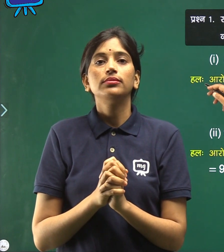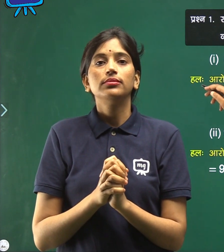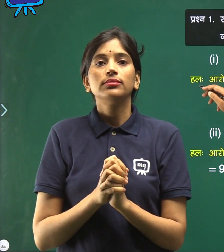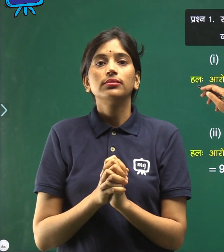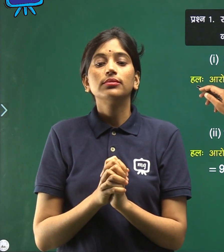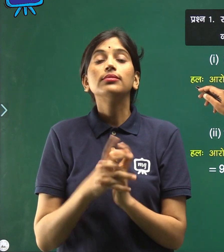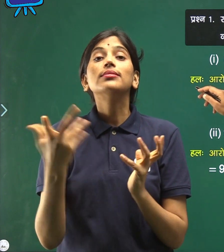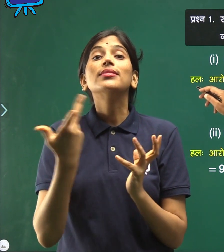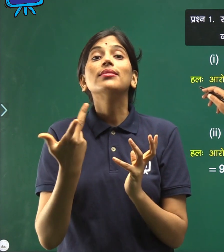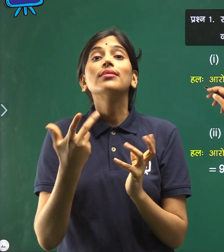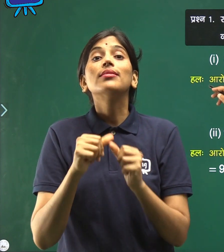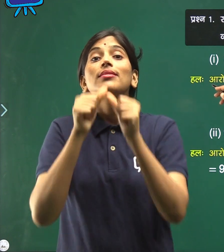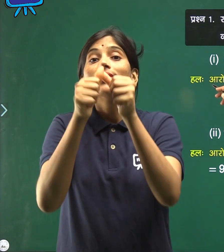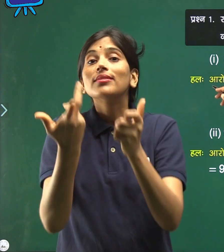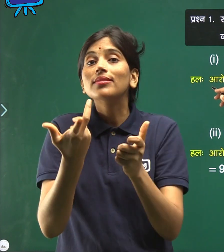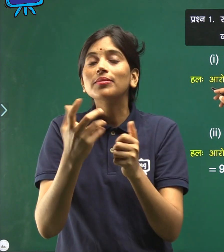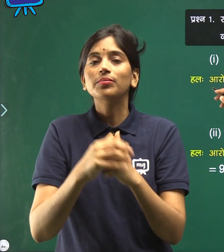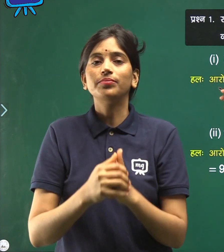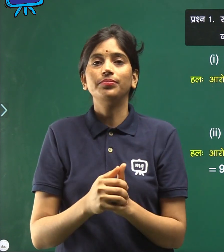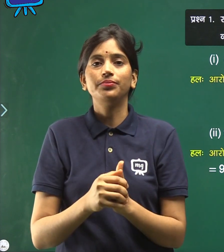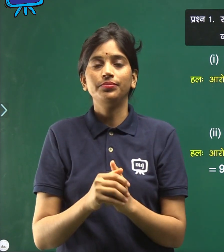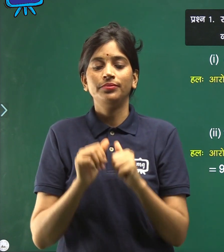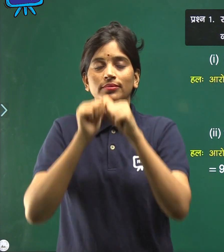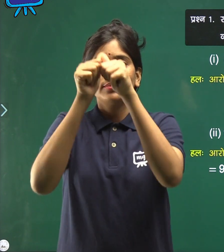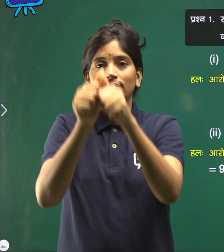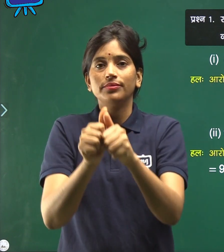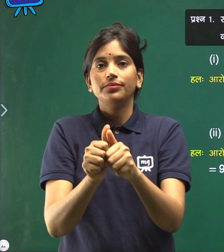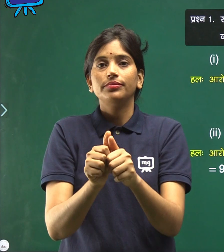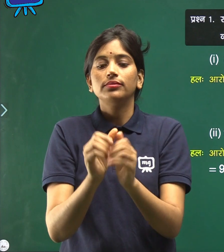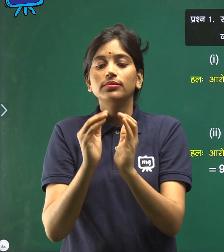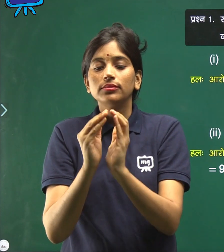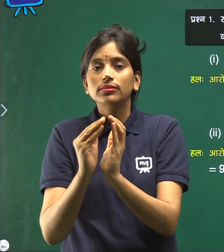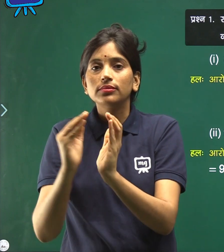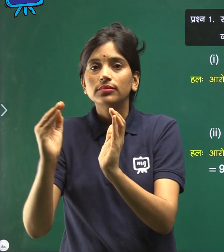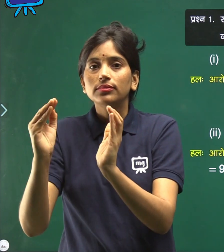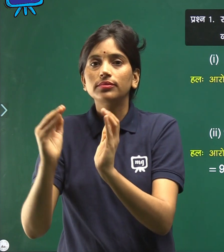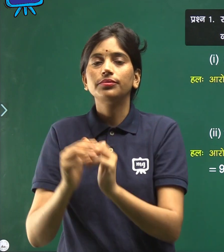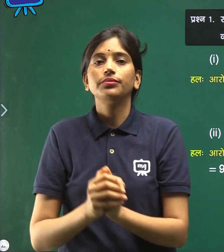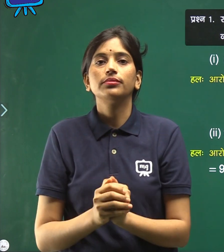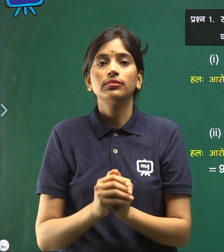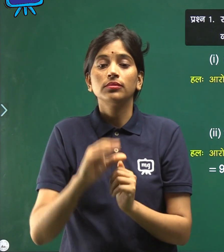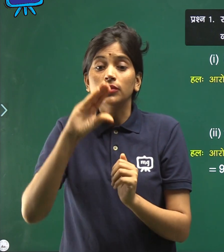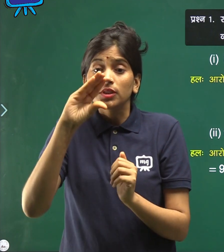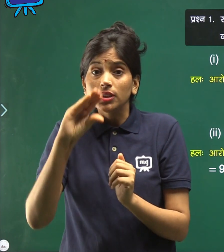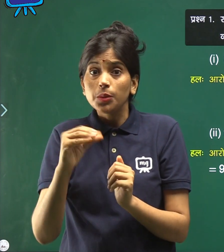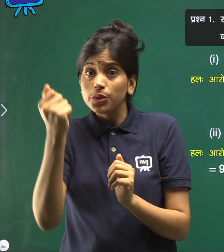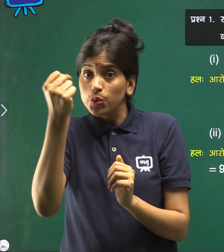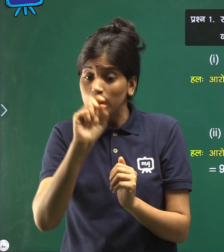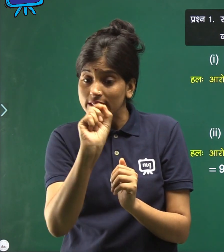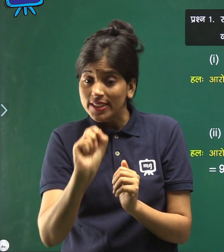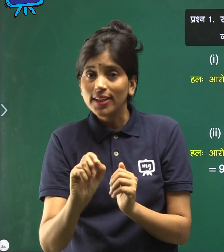तो इसको कैसे लिखेंगे? हल आरोही क्रम। इसमें सबसे छोटी संख्या